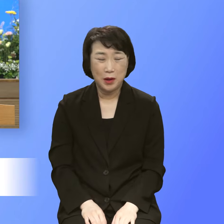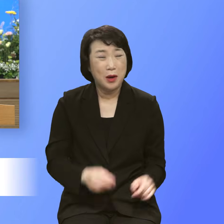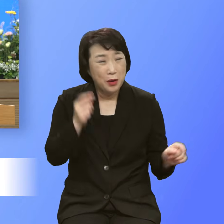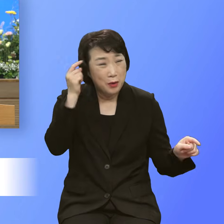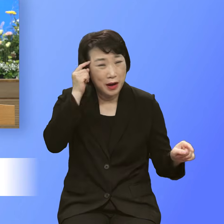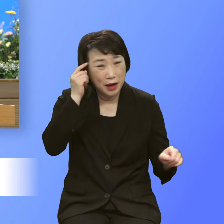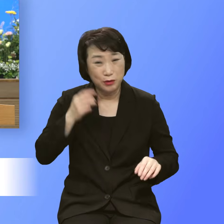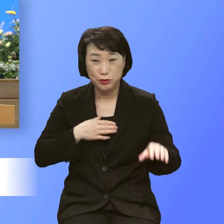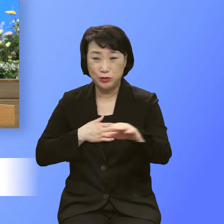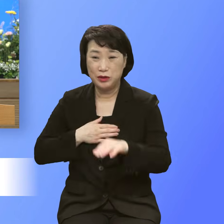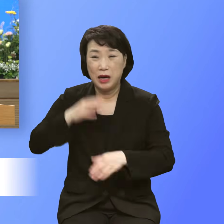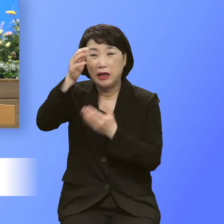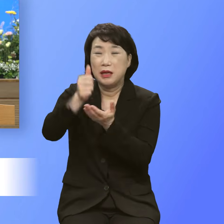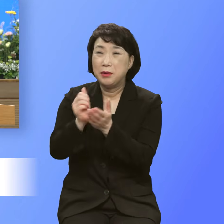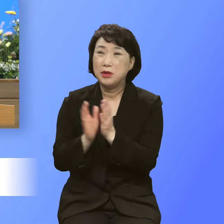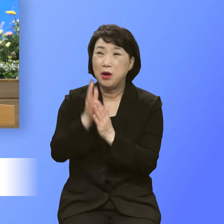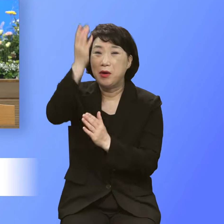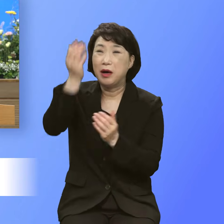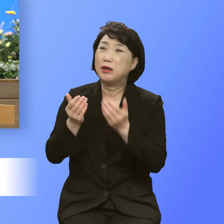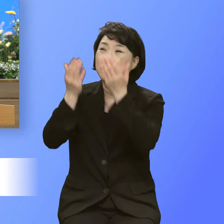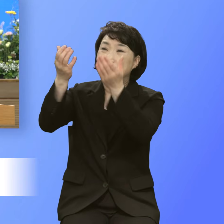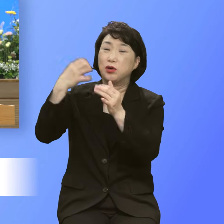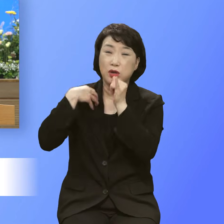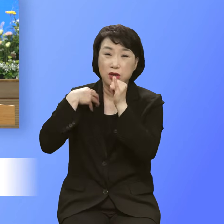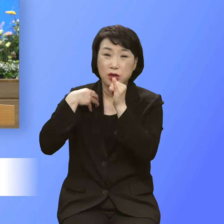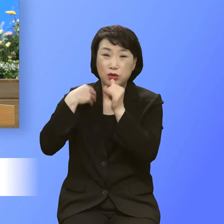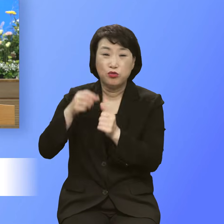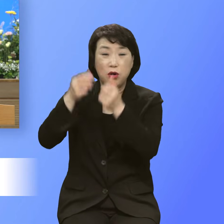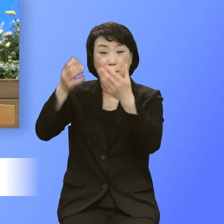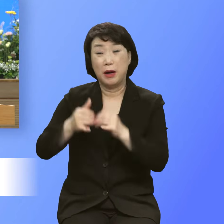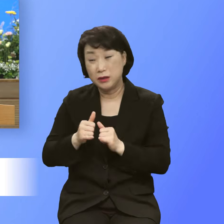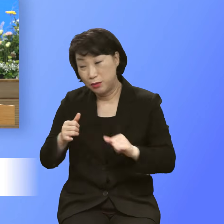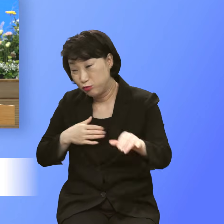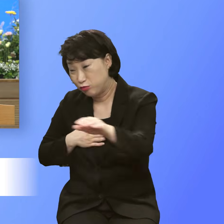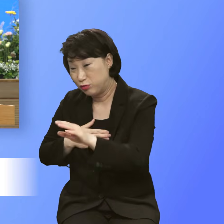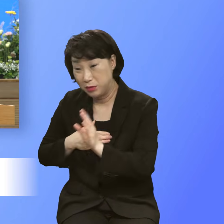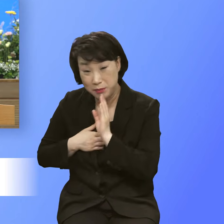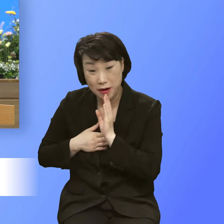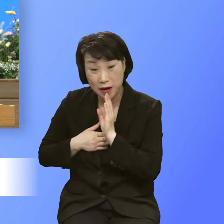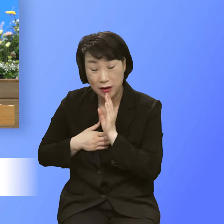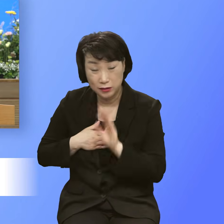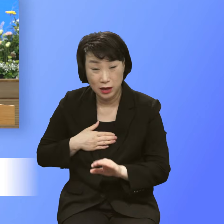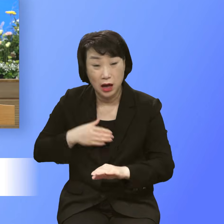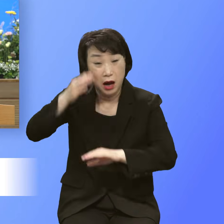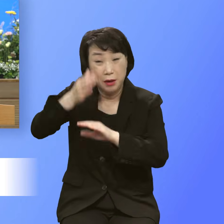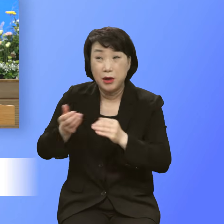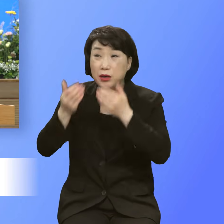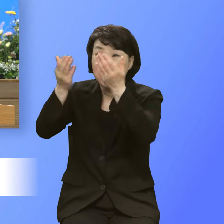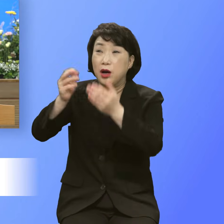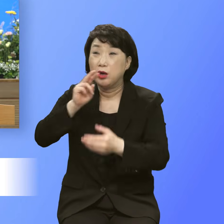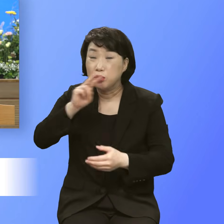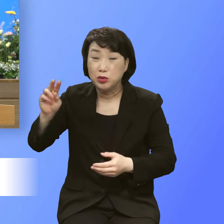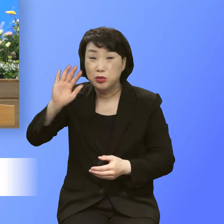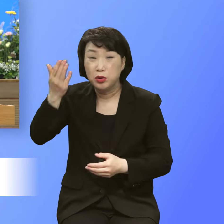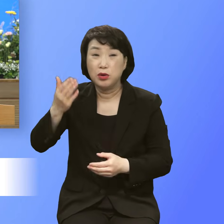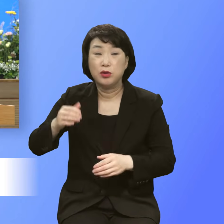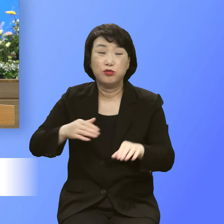어째서 우리는 하나님을 영화롭게 해야 되는 구원받은 우리가, 감사해야 할 구원받은